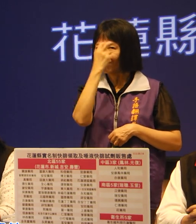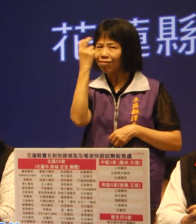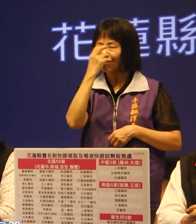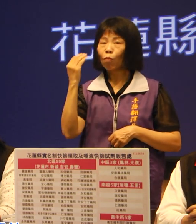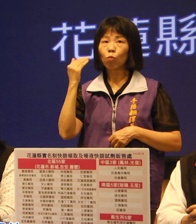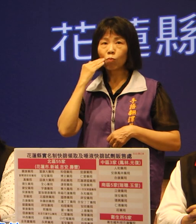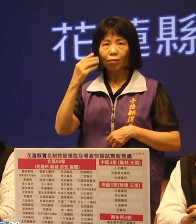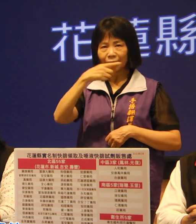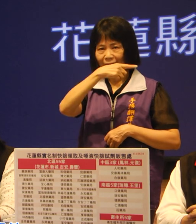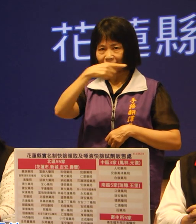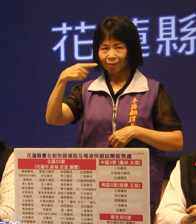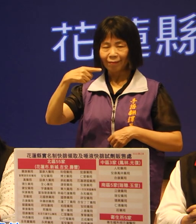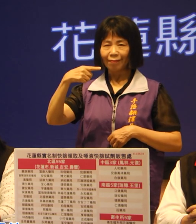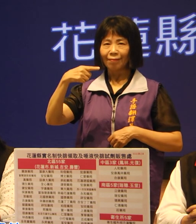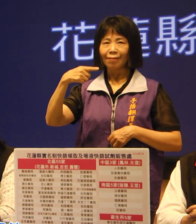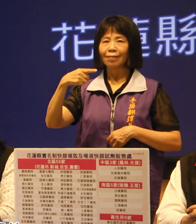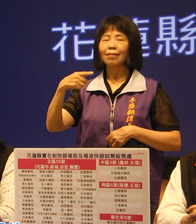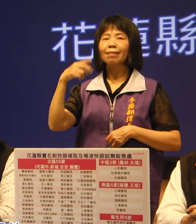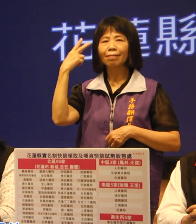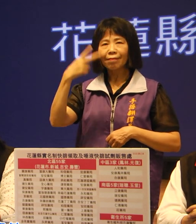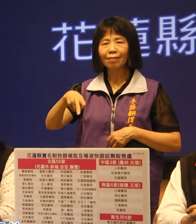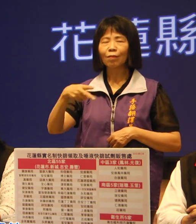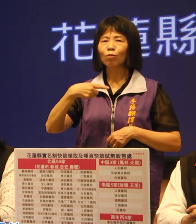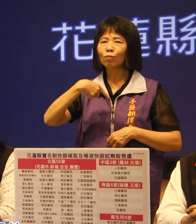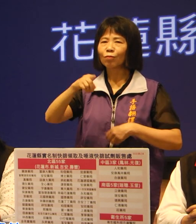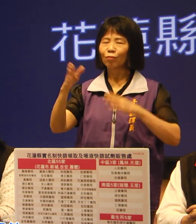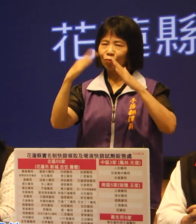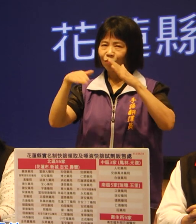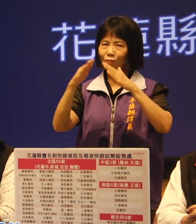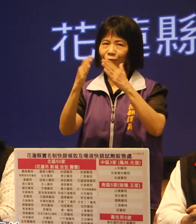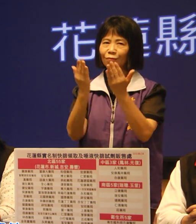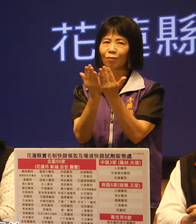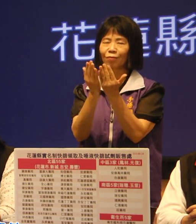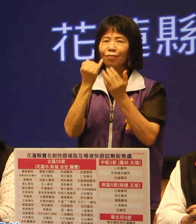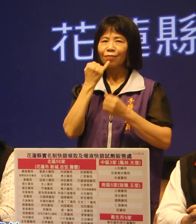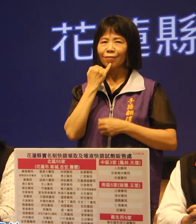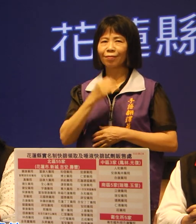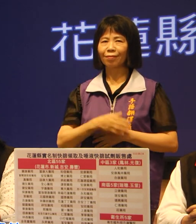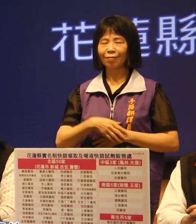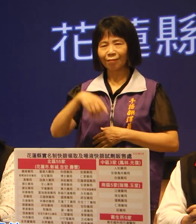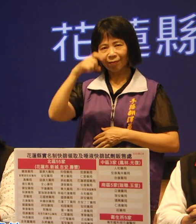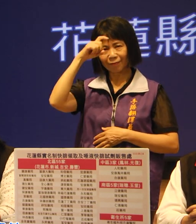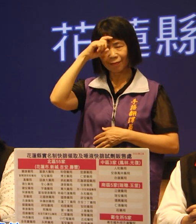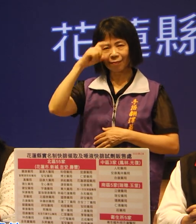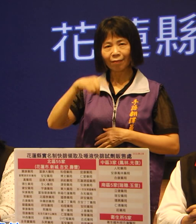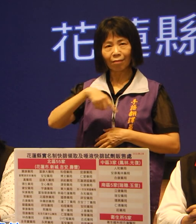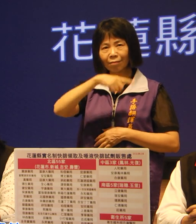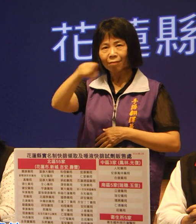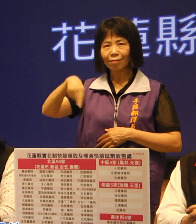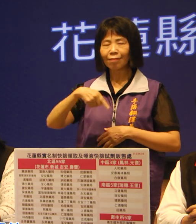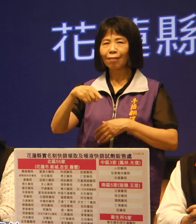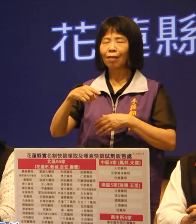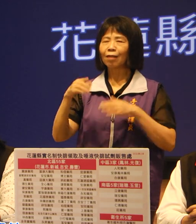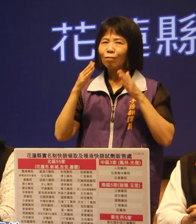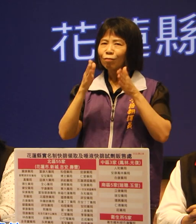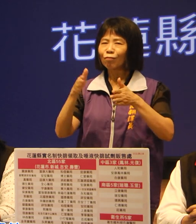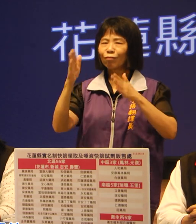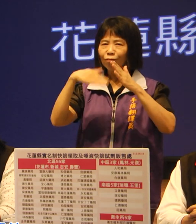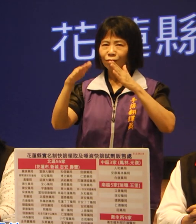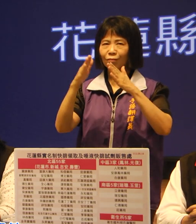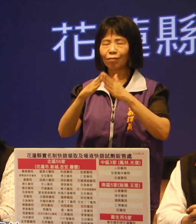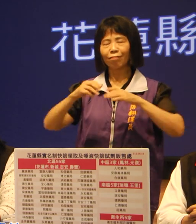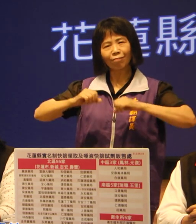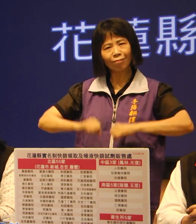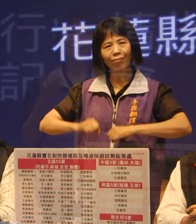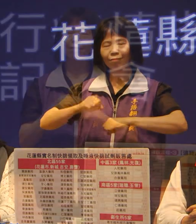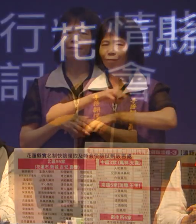的结果是阴性的，我们再返回学校就读，那希望能够共同的维护我们校园的一个